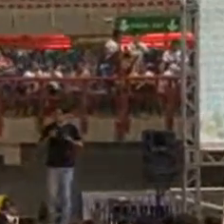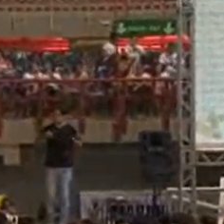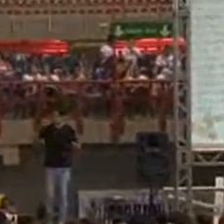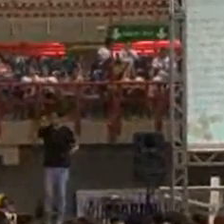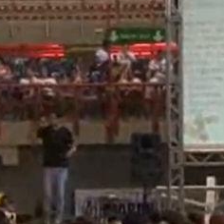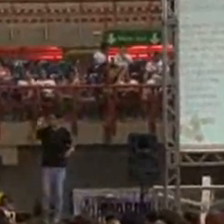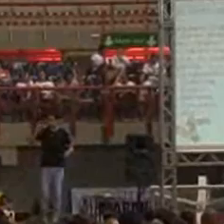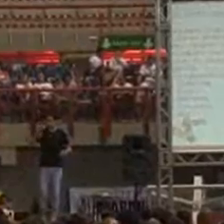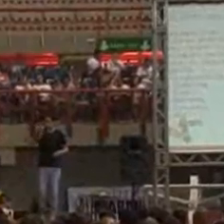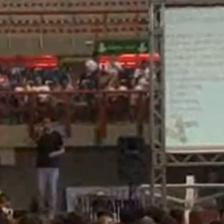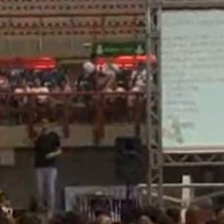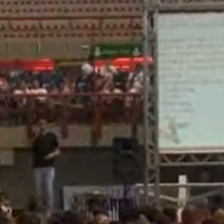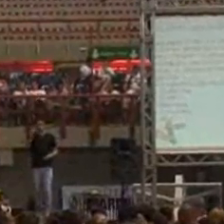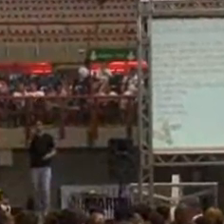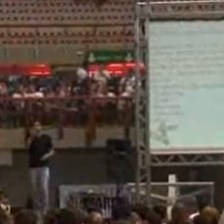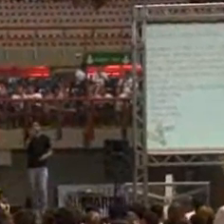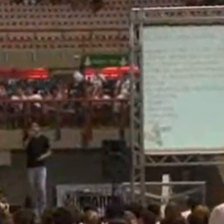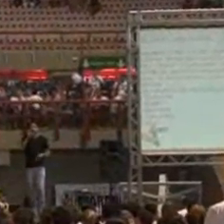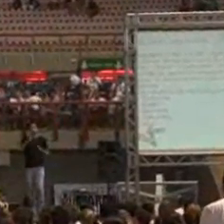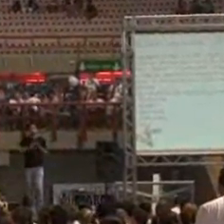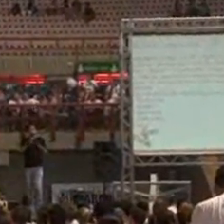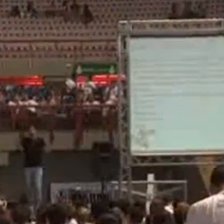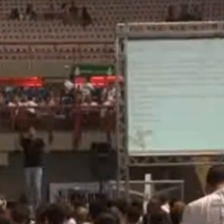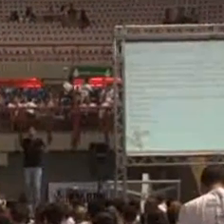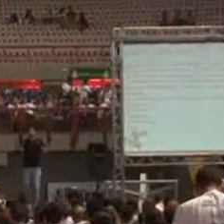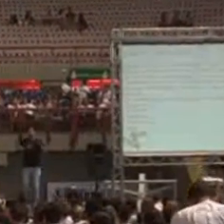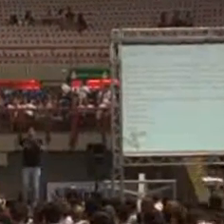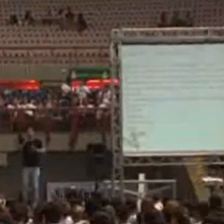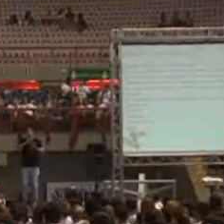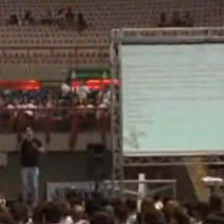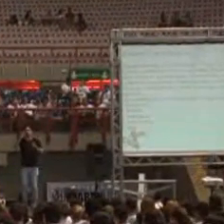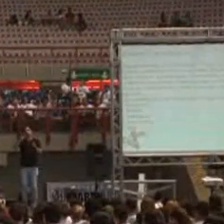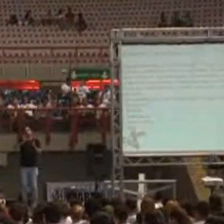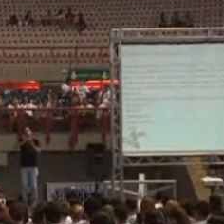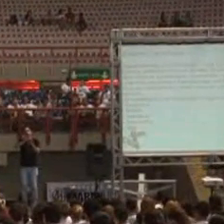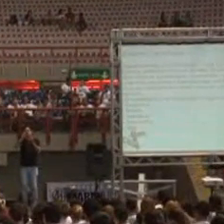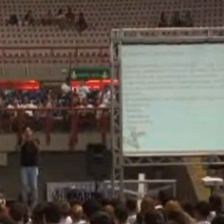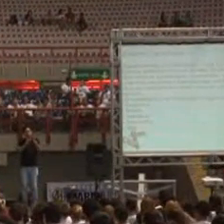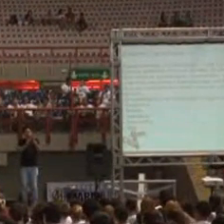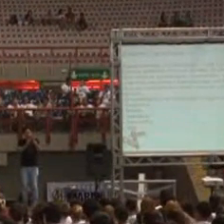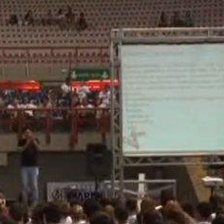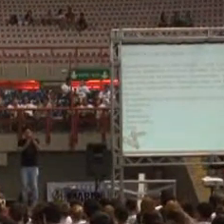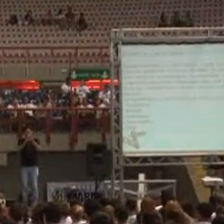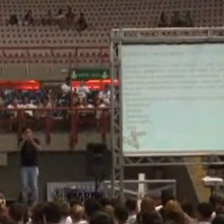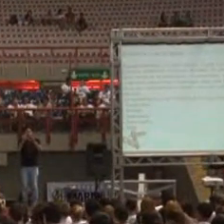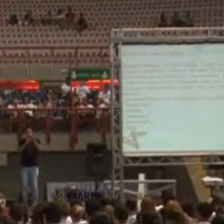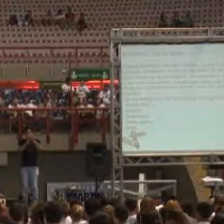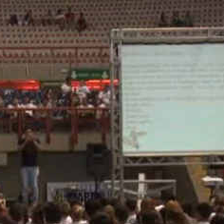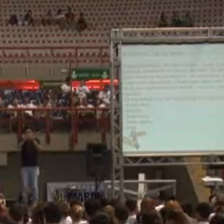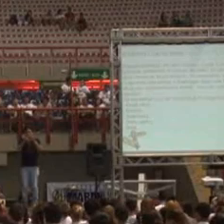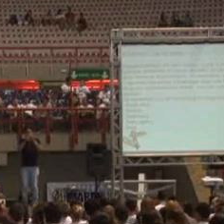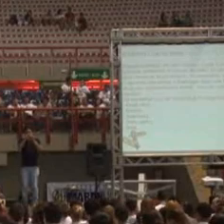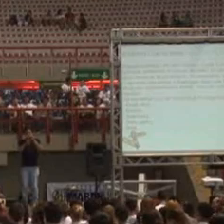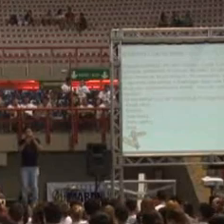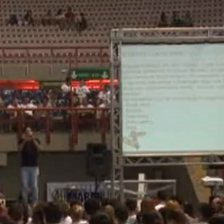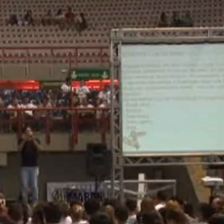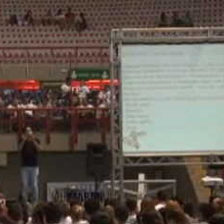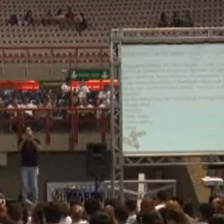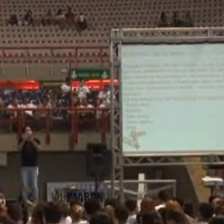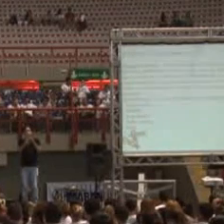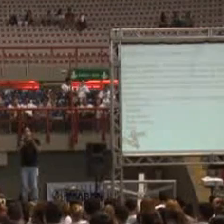pensando que é só gíria? Não. Também cuidado com os adjetivos, com o uso muito